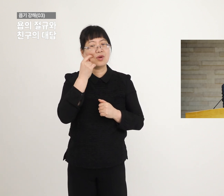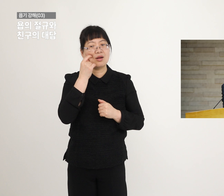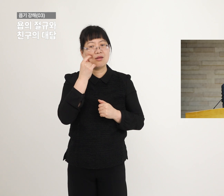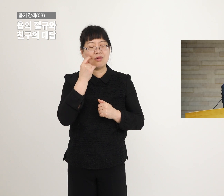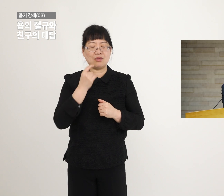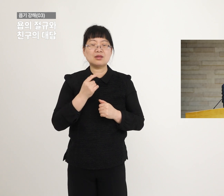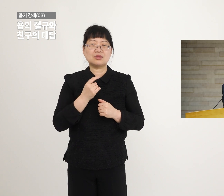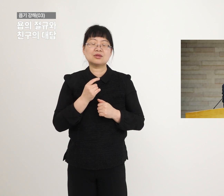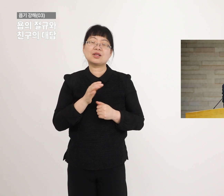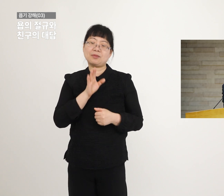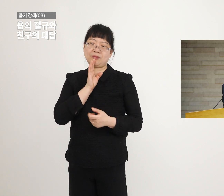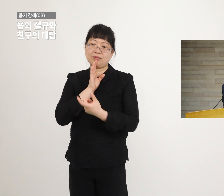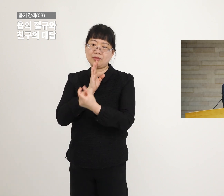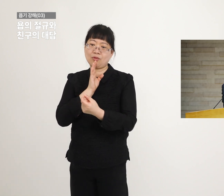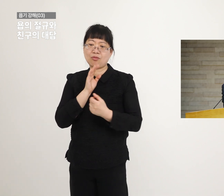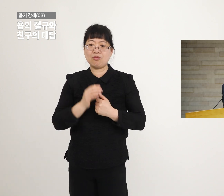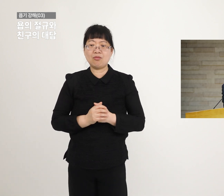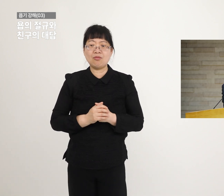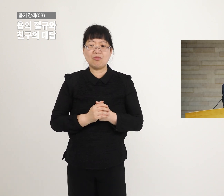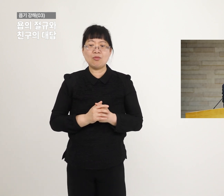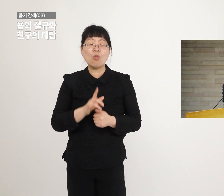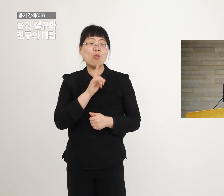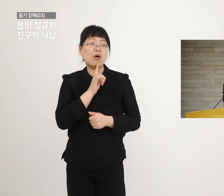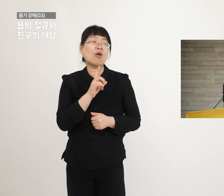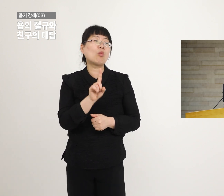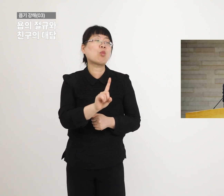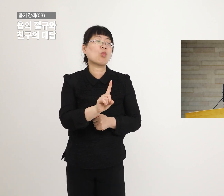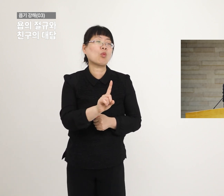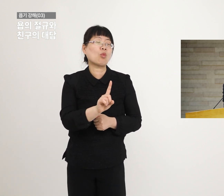무슨 말을 할 수 있겠어요? 그렇죠?